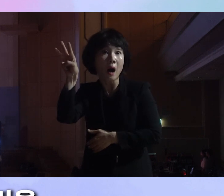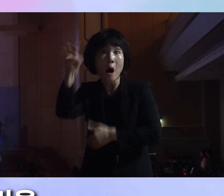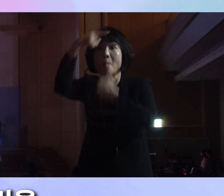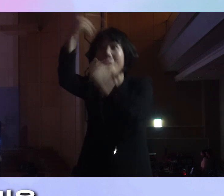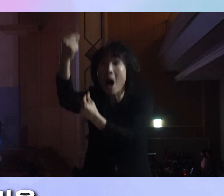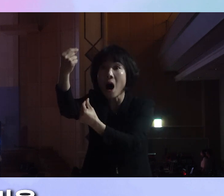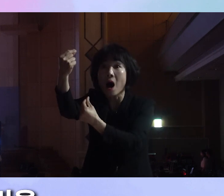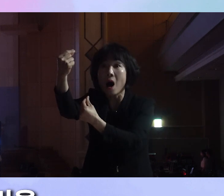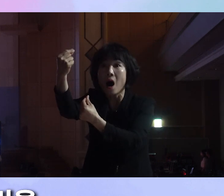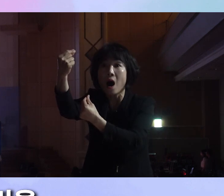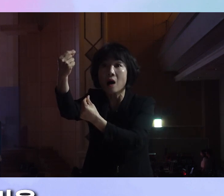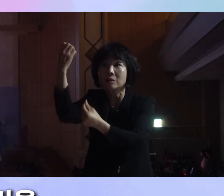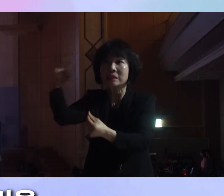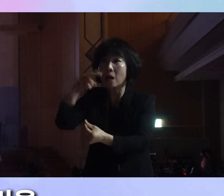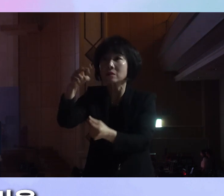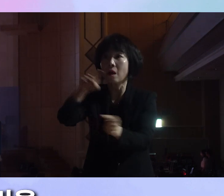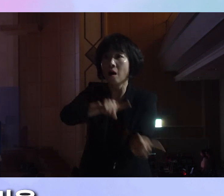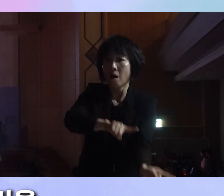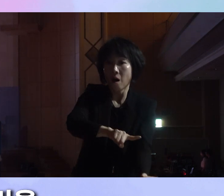사흘째